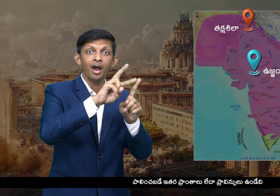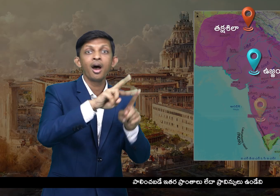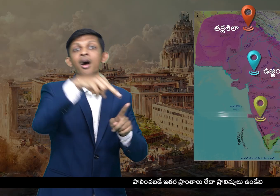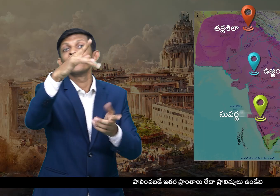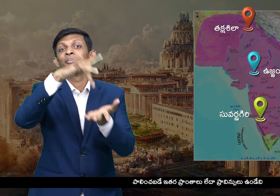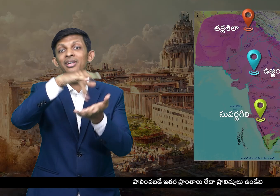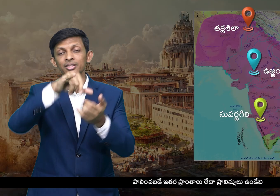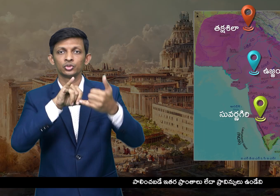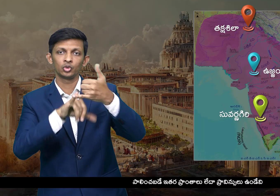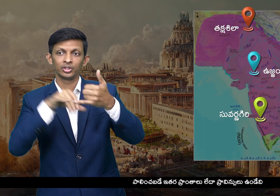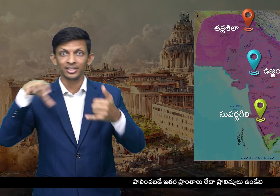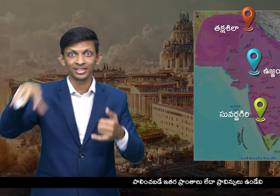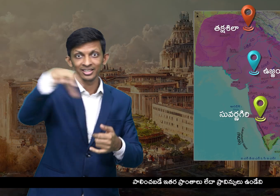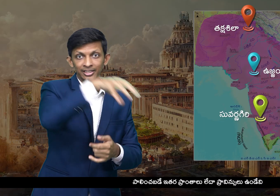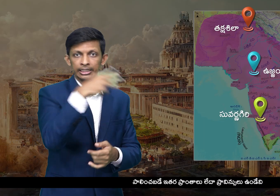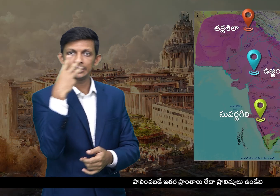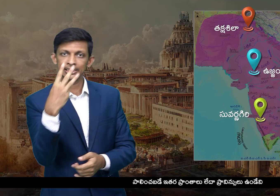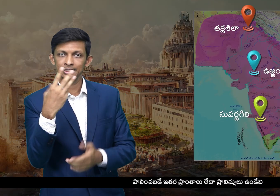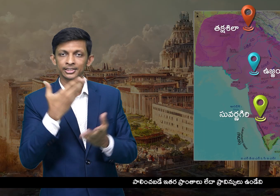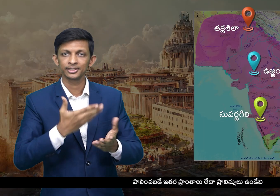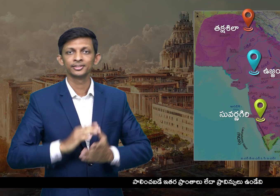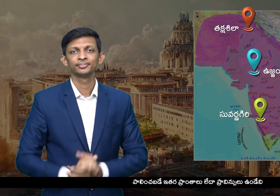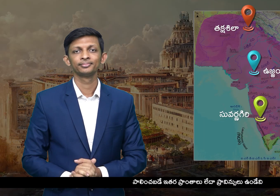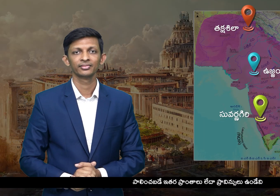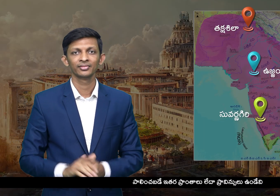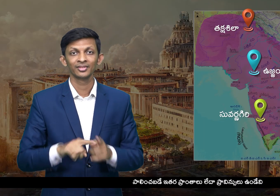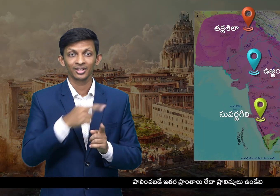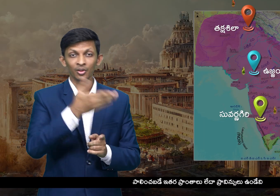పాలించబడే ఇతర ప్రాంతాలు లేదా ప్రావిన్సులు ఉండేవి.